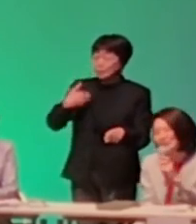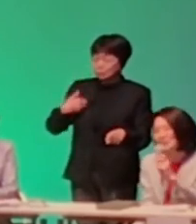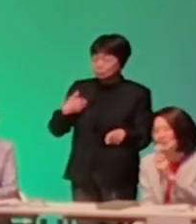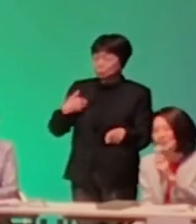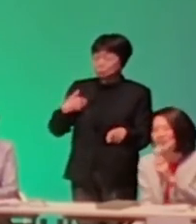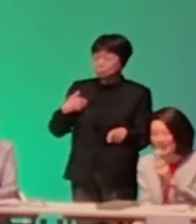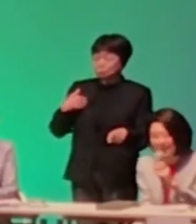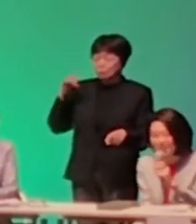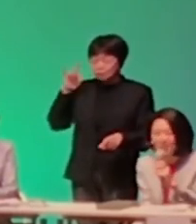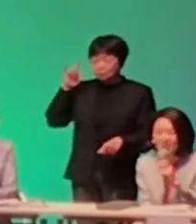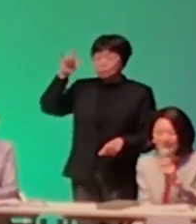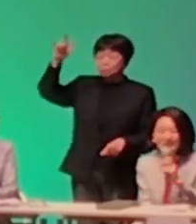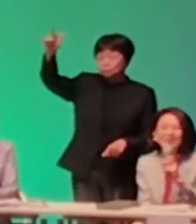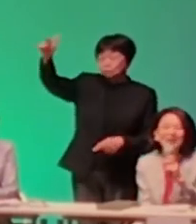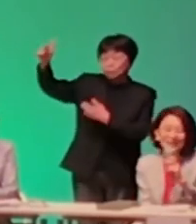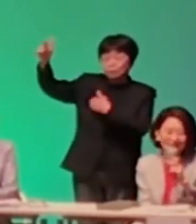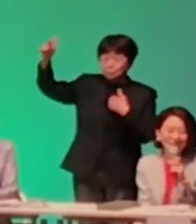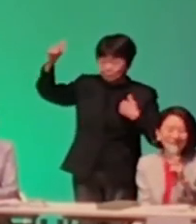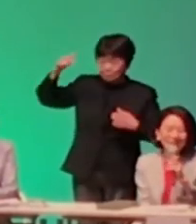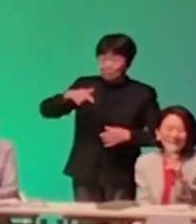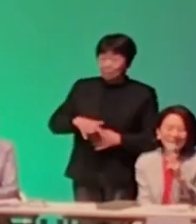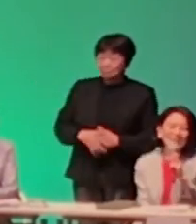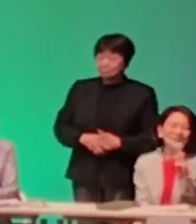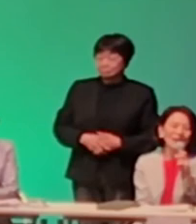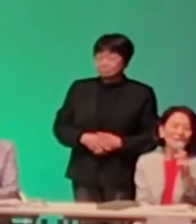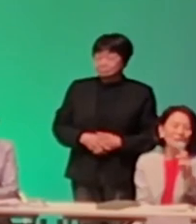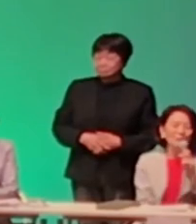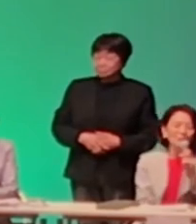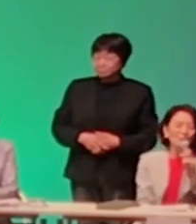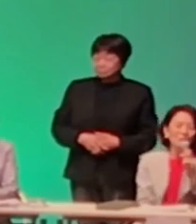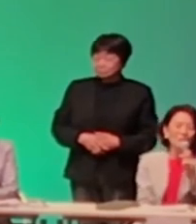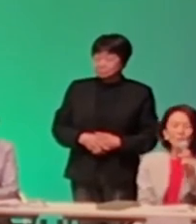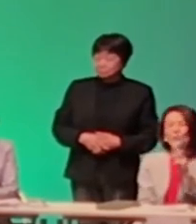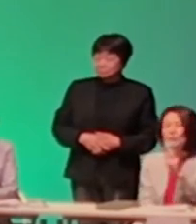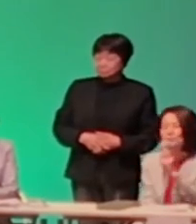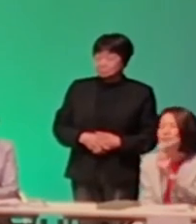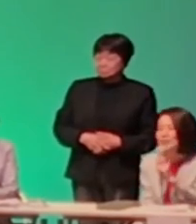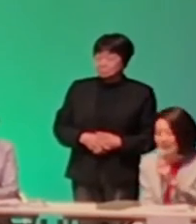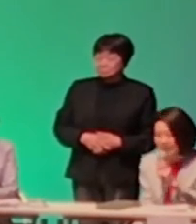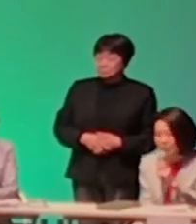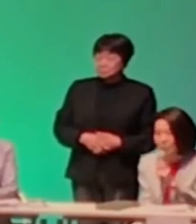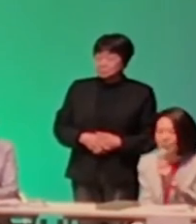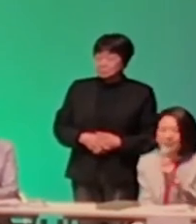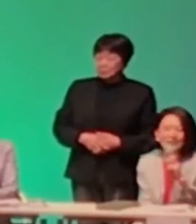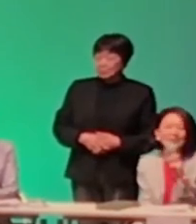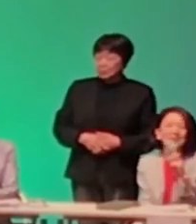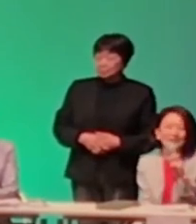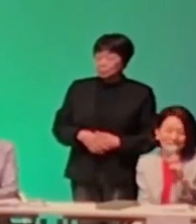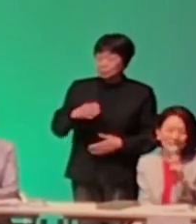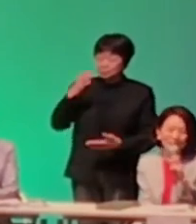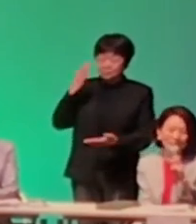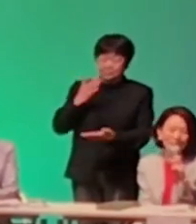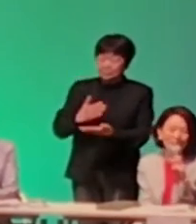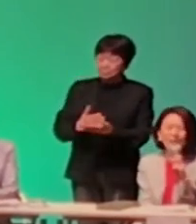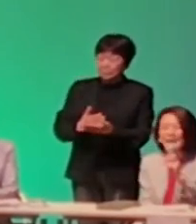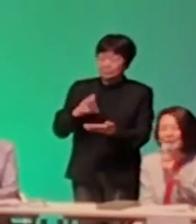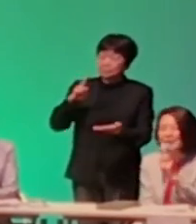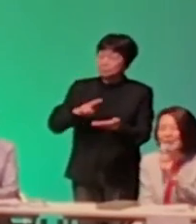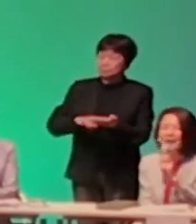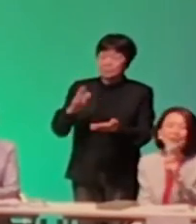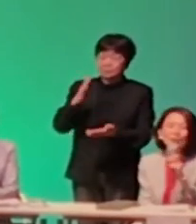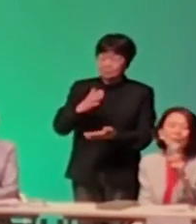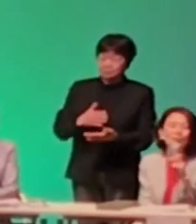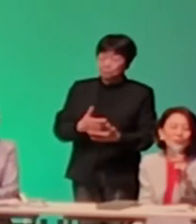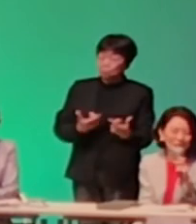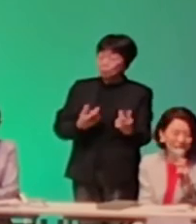出張、タイ出張に行けたということになったわけです。ですので、相互を決めつけないということが大切なんだと。お互